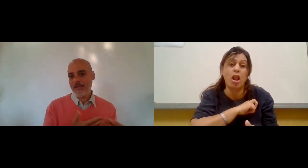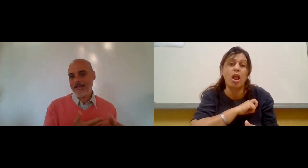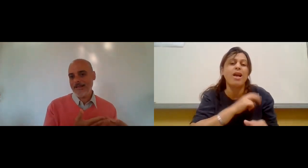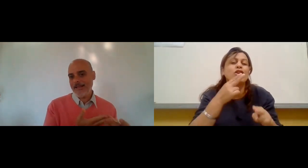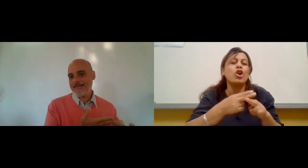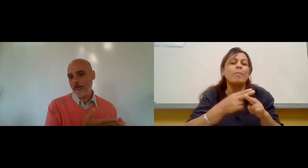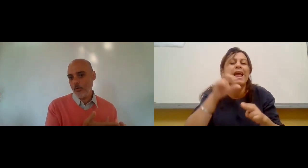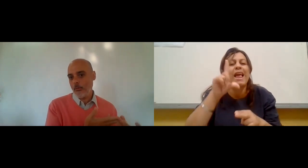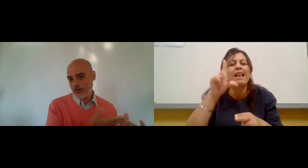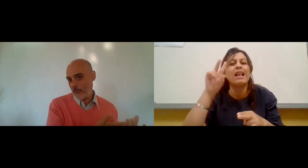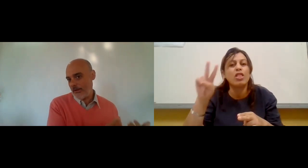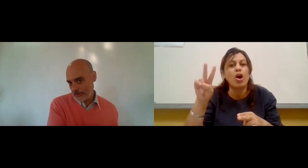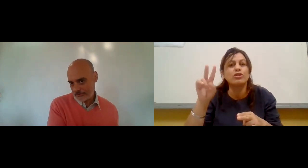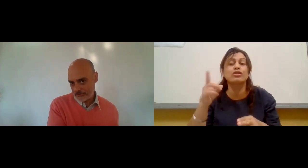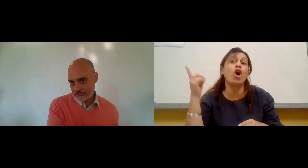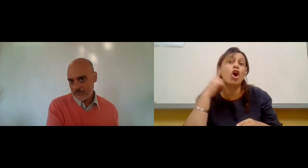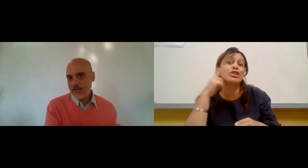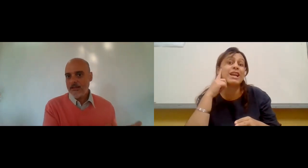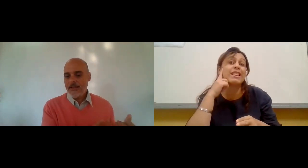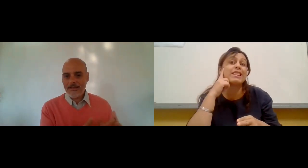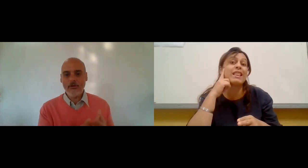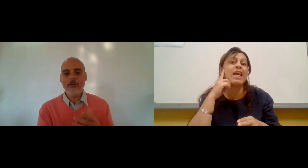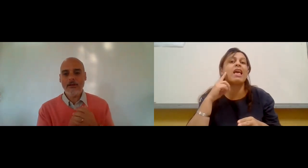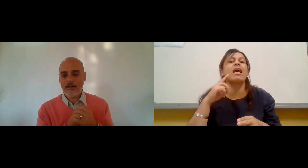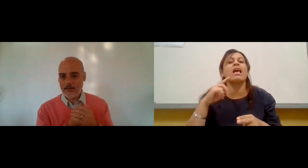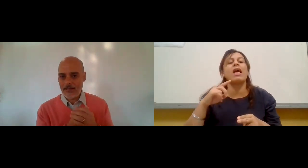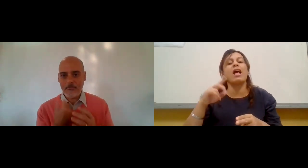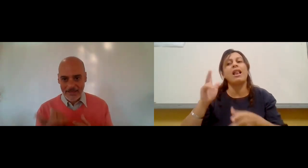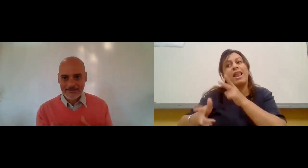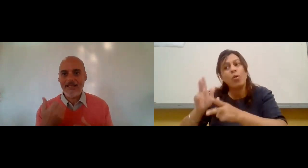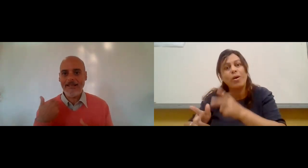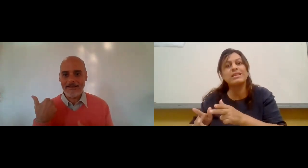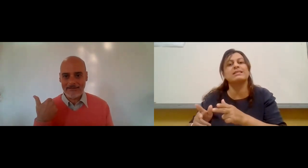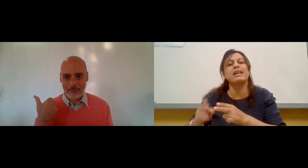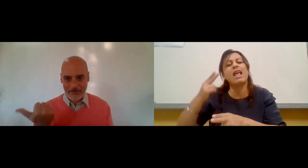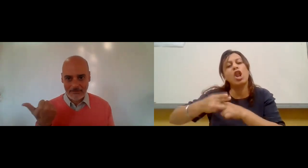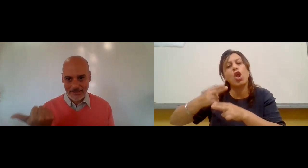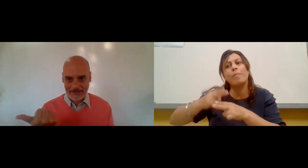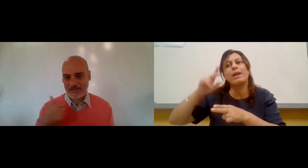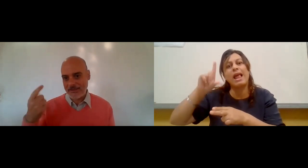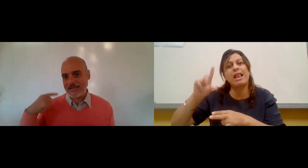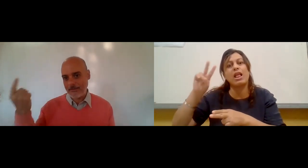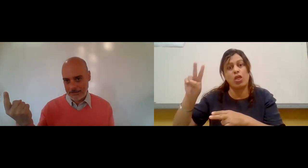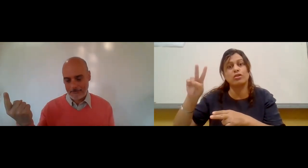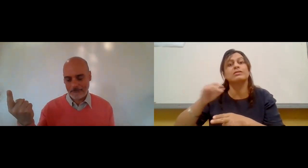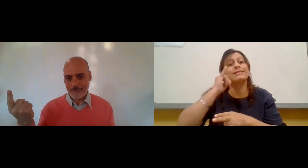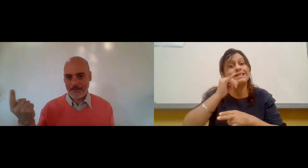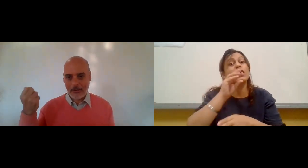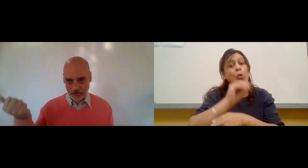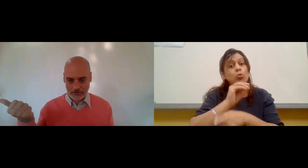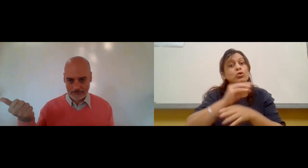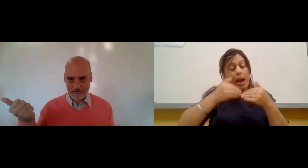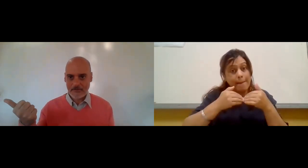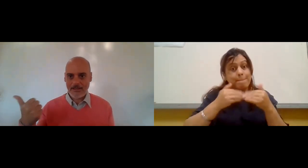y los oyentes van a ser LSU como lengua 2. Eso empieza el primer semestre, o sea, el semestre que viene,